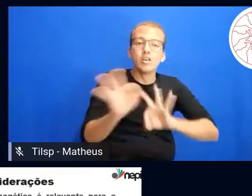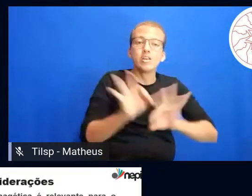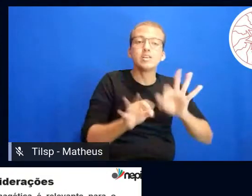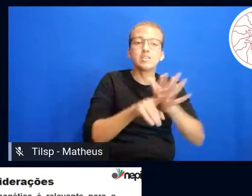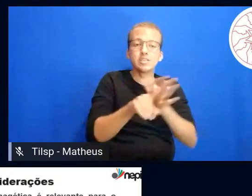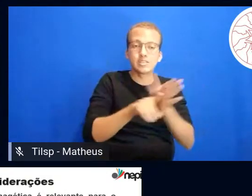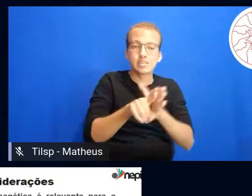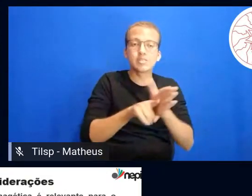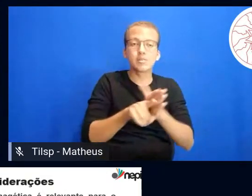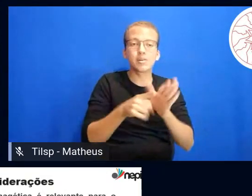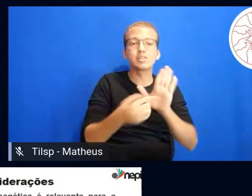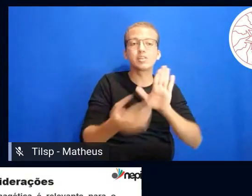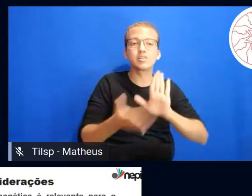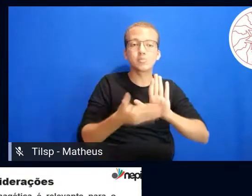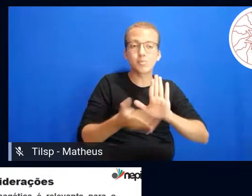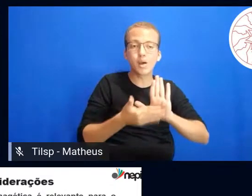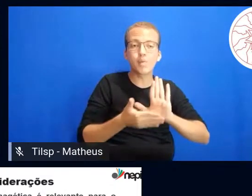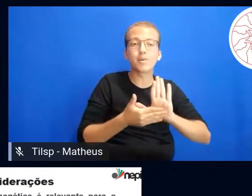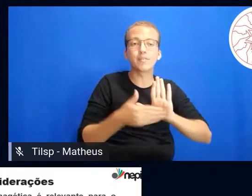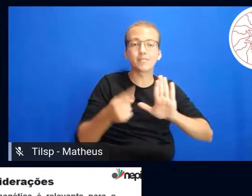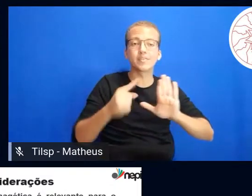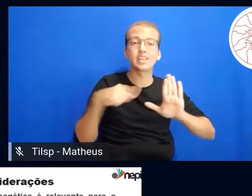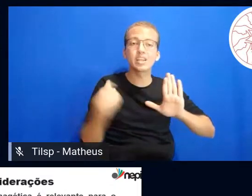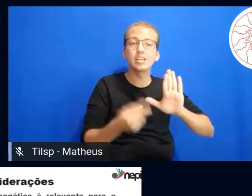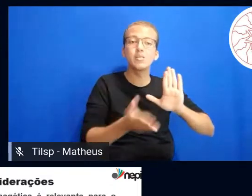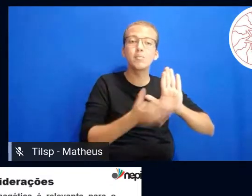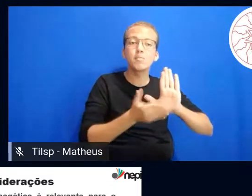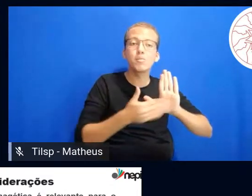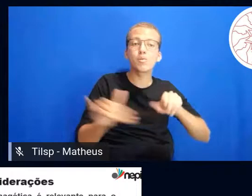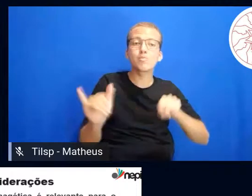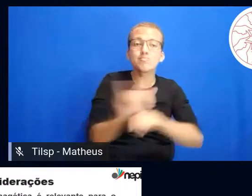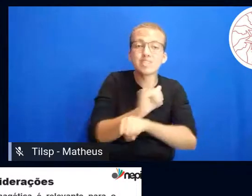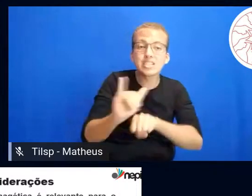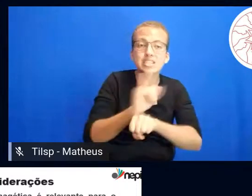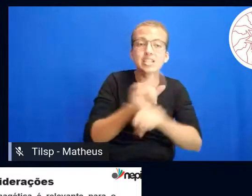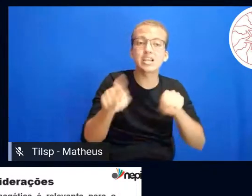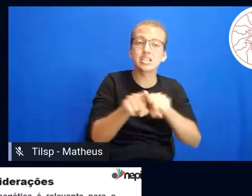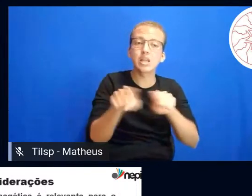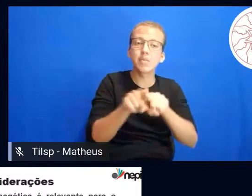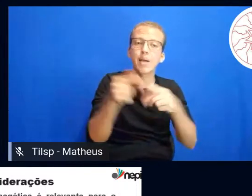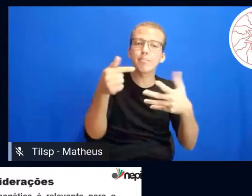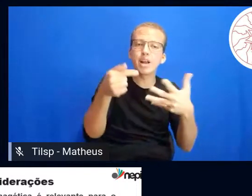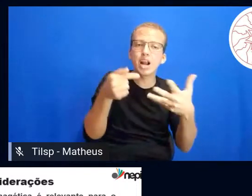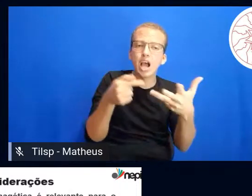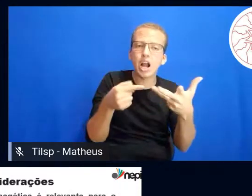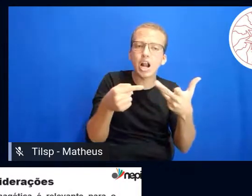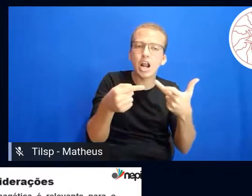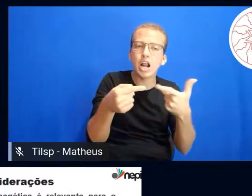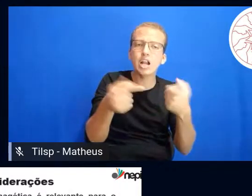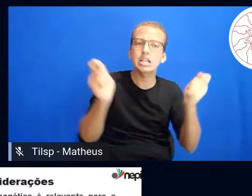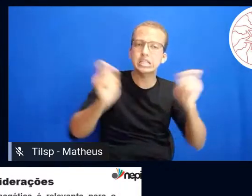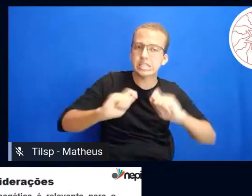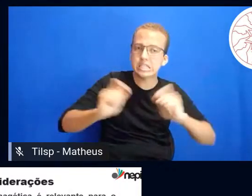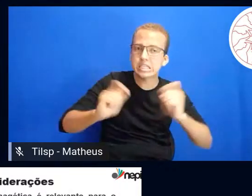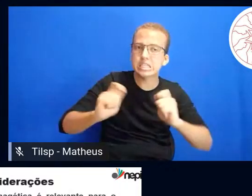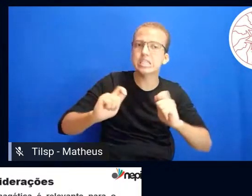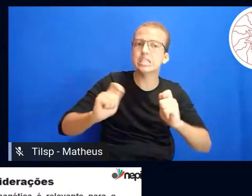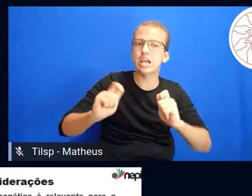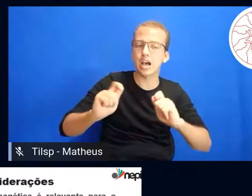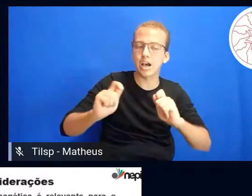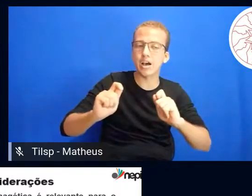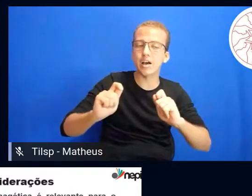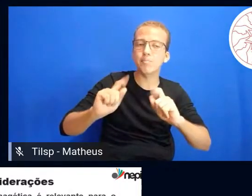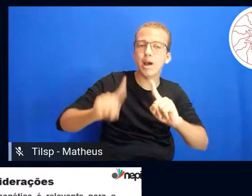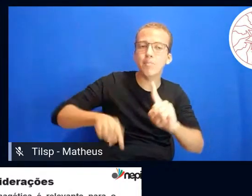propositivo. Vamos propor que estratégias e que recursos podem ser favoráveis a a essa esse esse